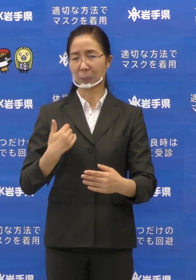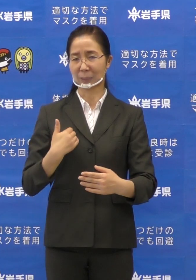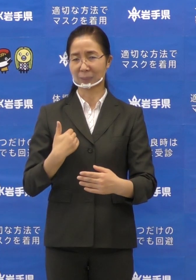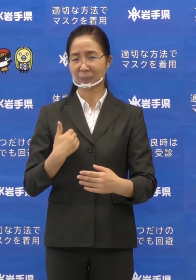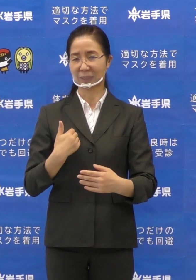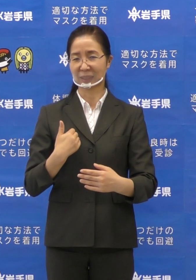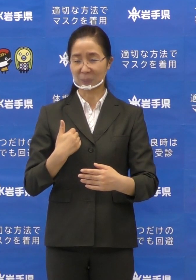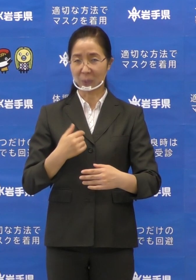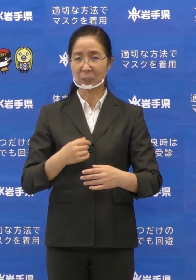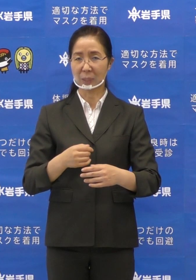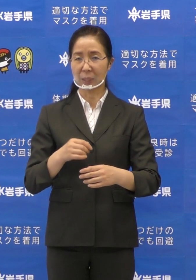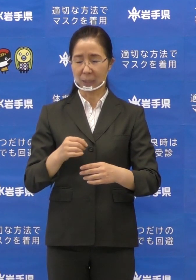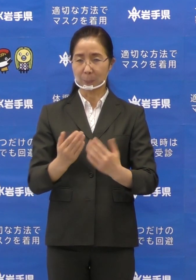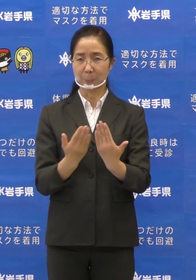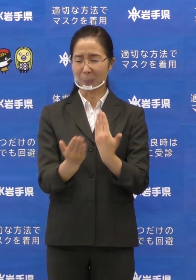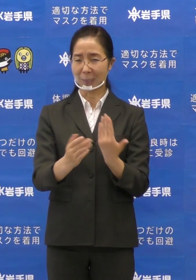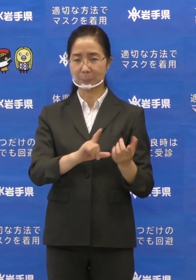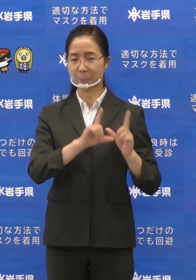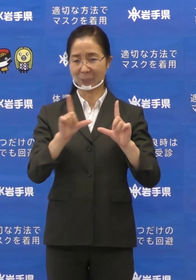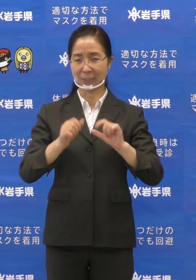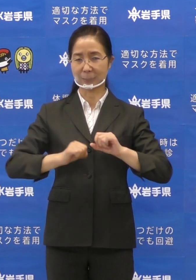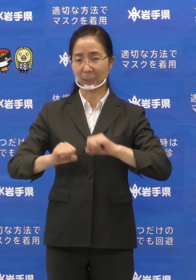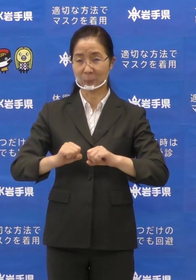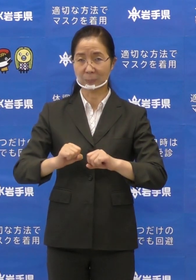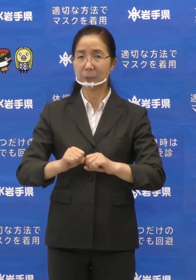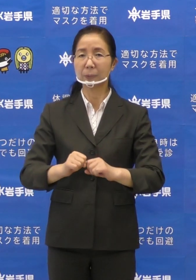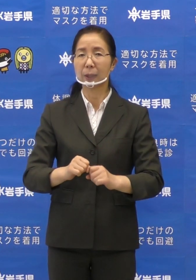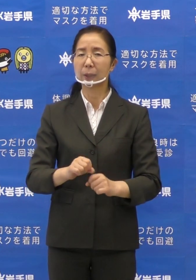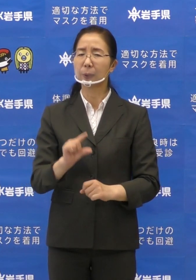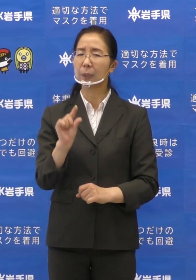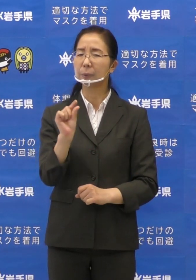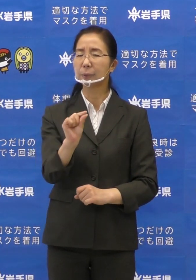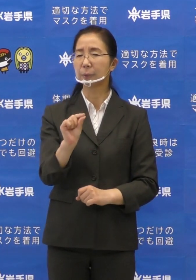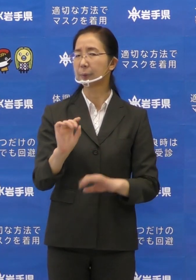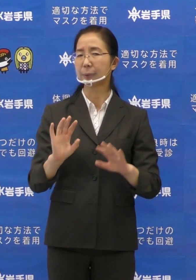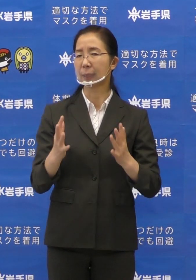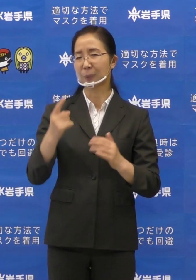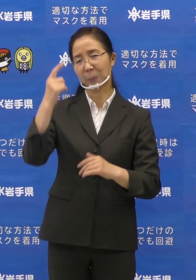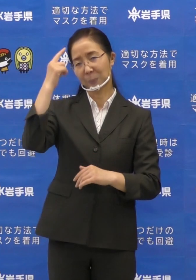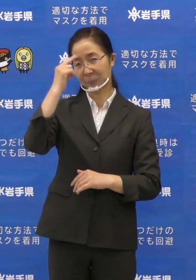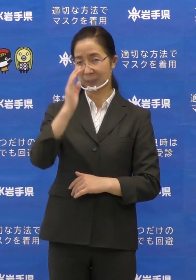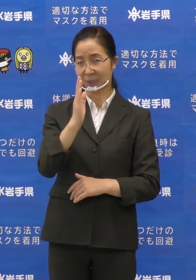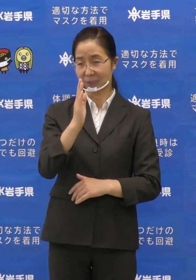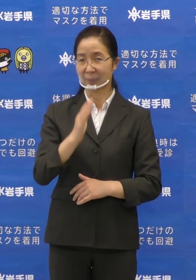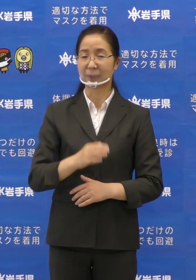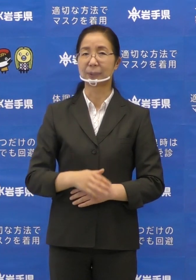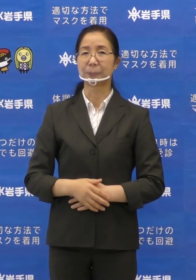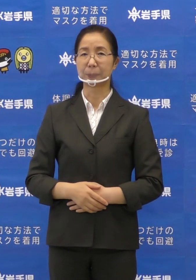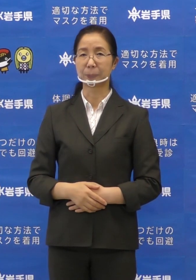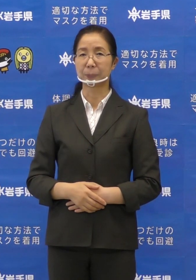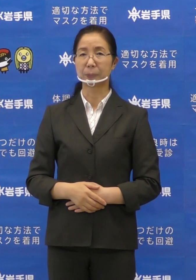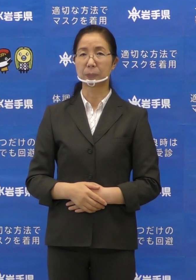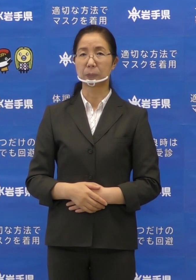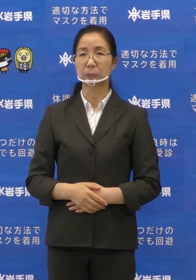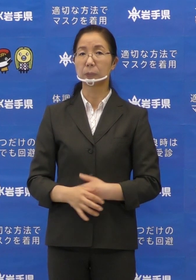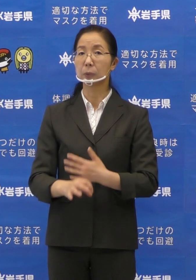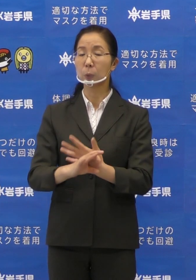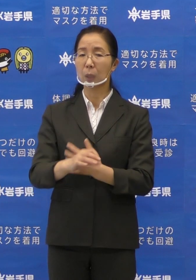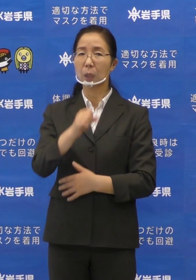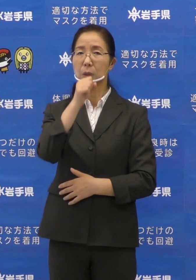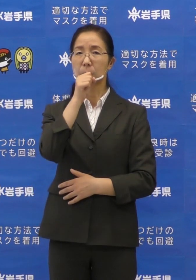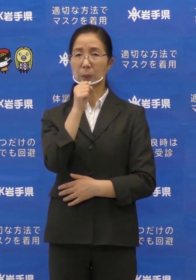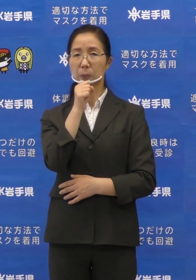ませんけれども、こうクリアな形でバーンと出て活躍っていうことはないと思っていただいていいと思います。 あ、じゃあ マイクを握る